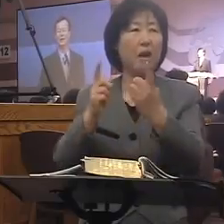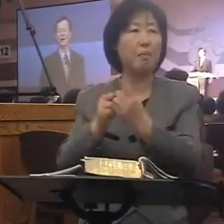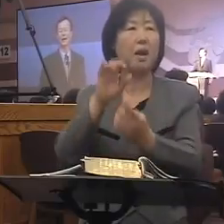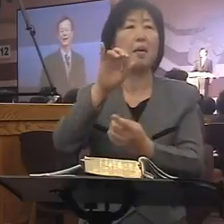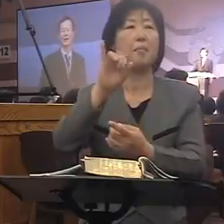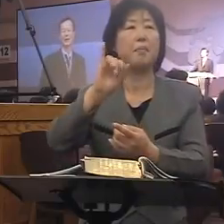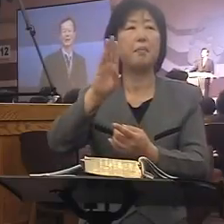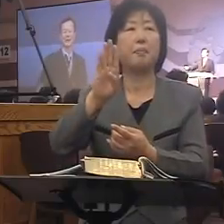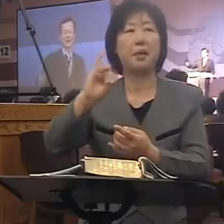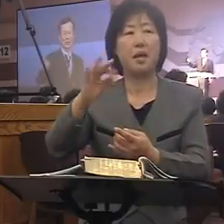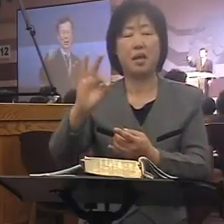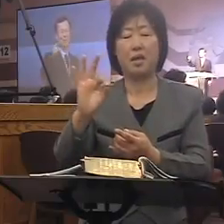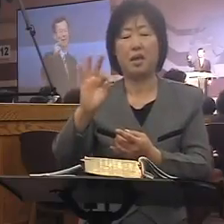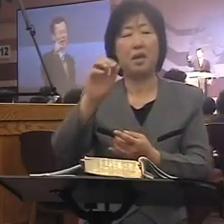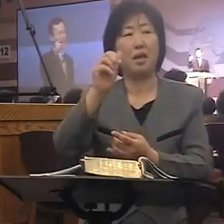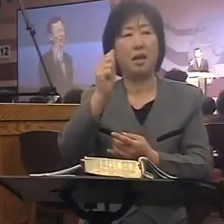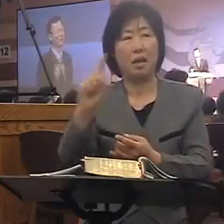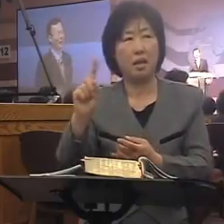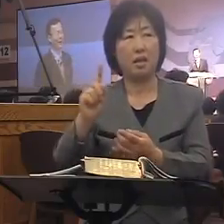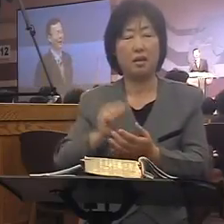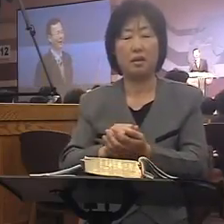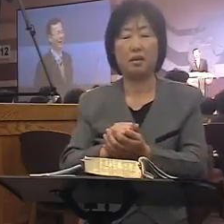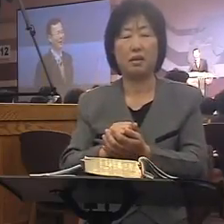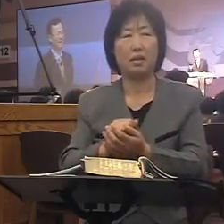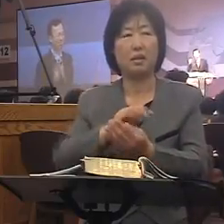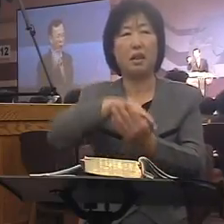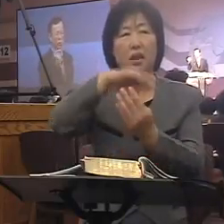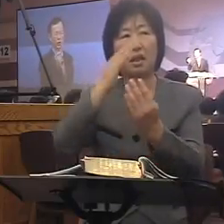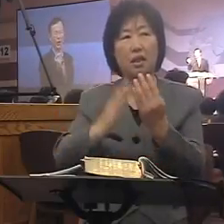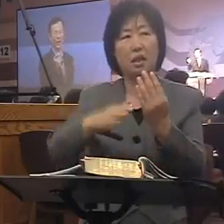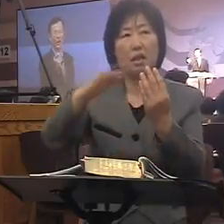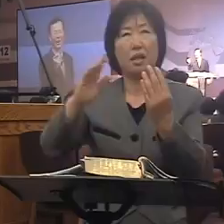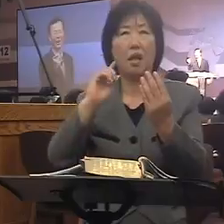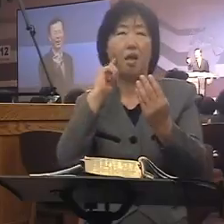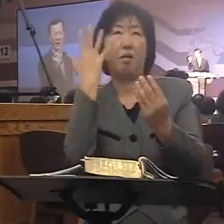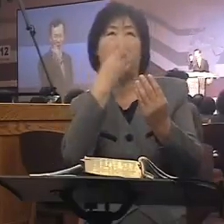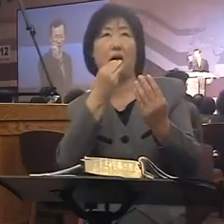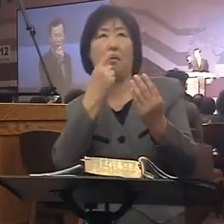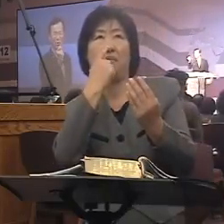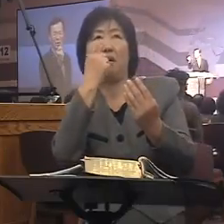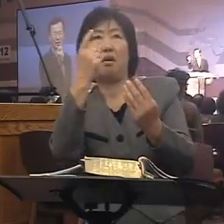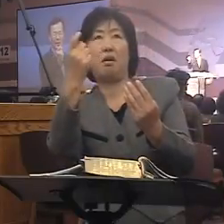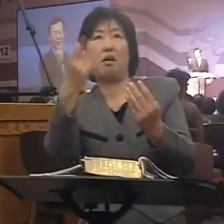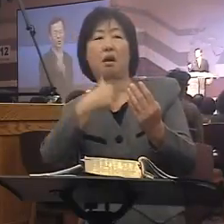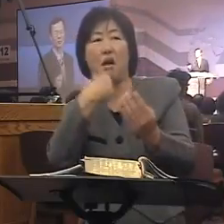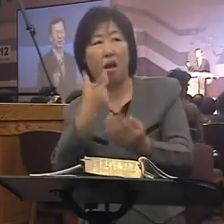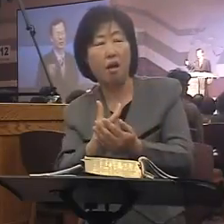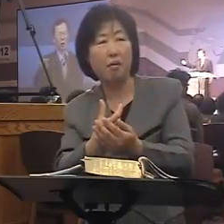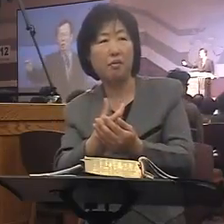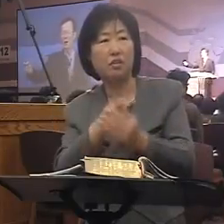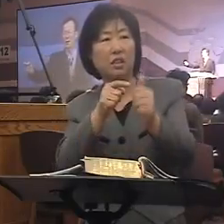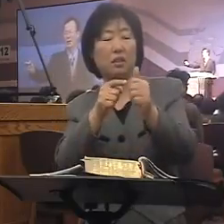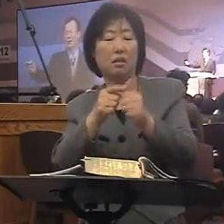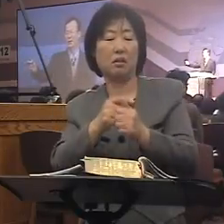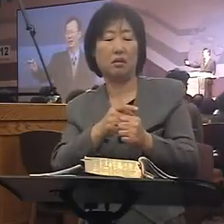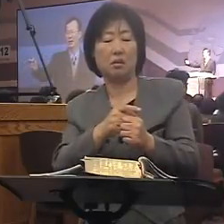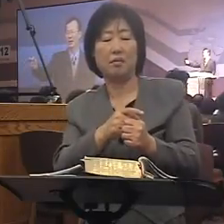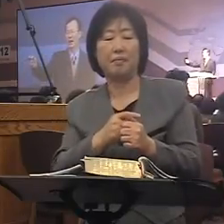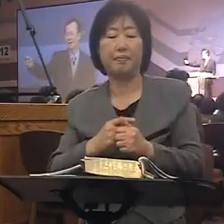결과는 근데 그 산맥이 아름답다, 멋지다, 감동시킨다는 것입니다.